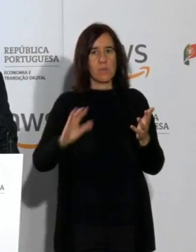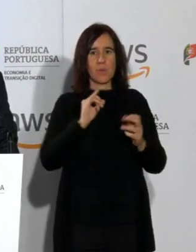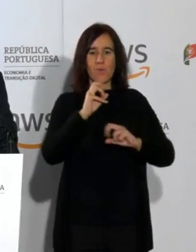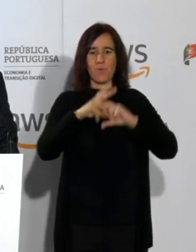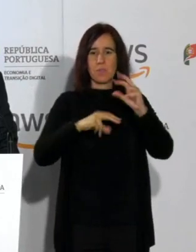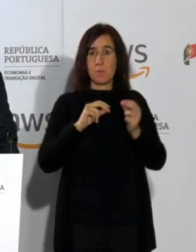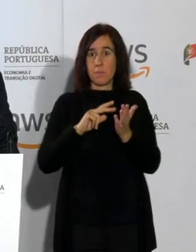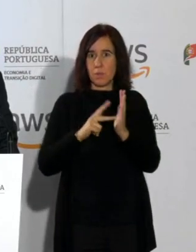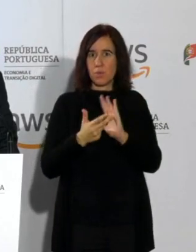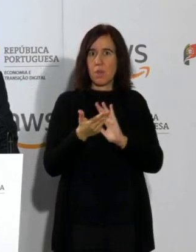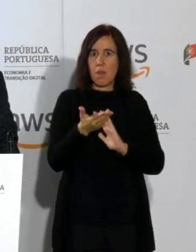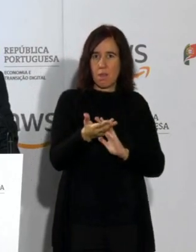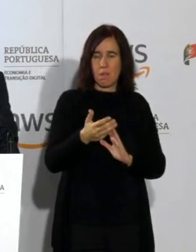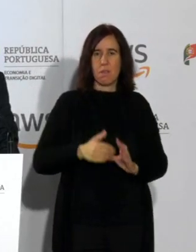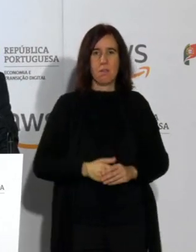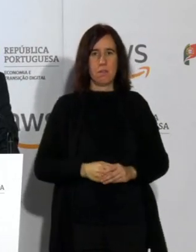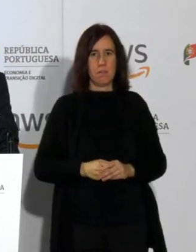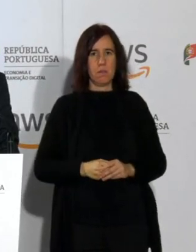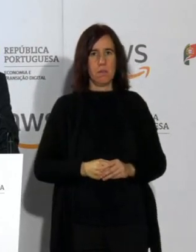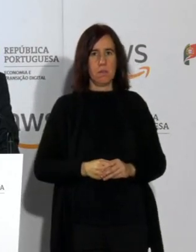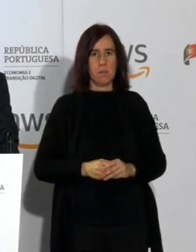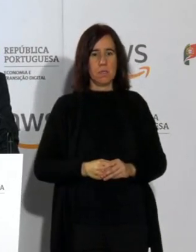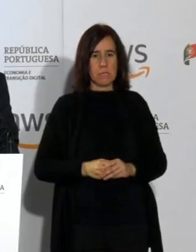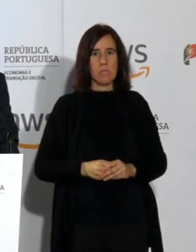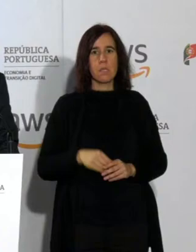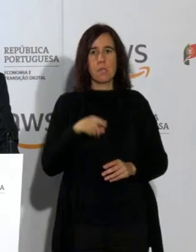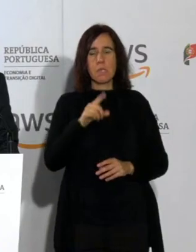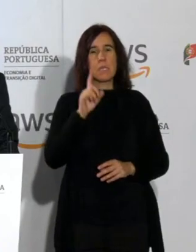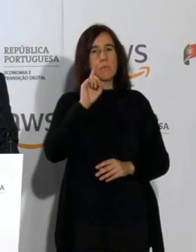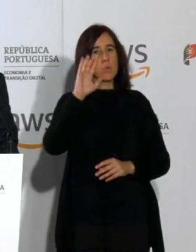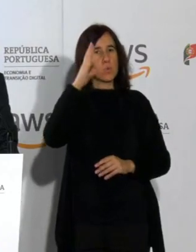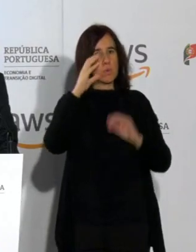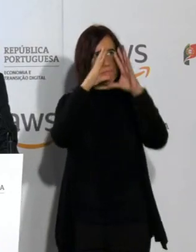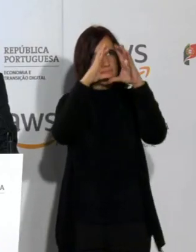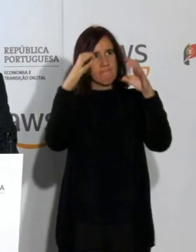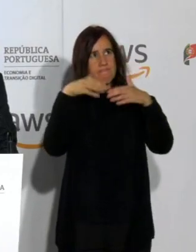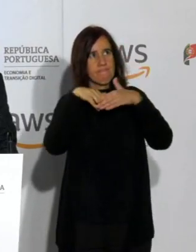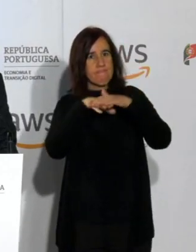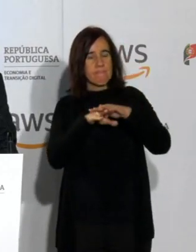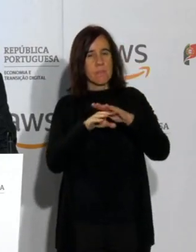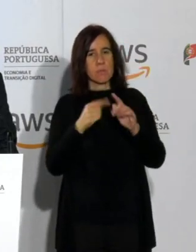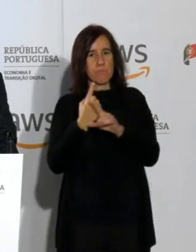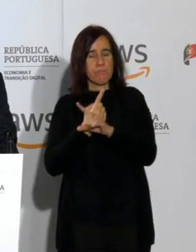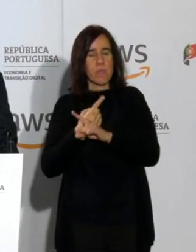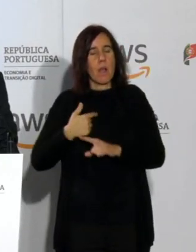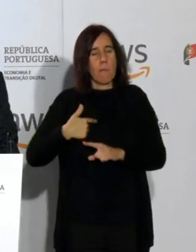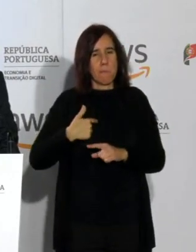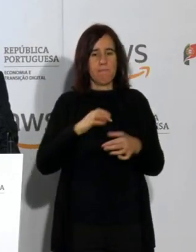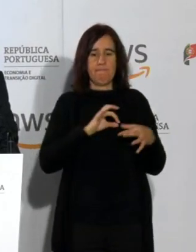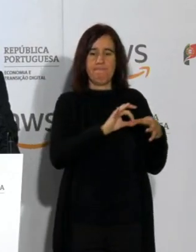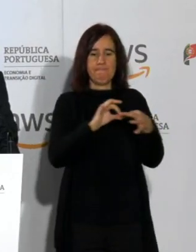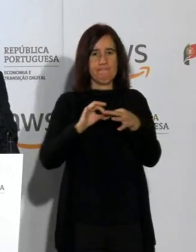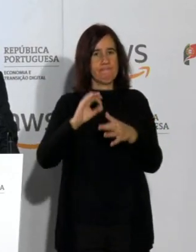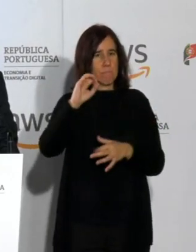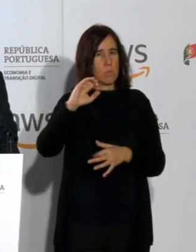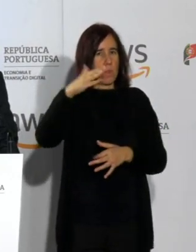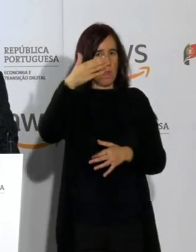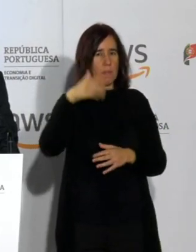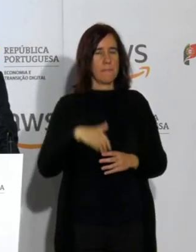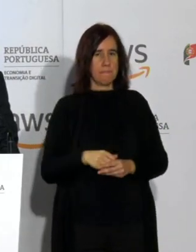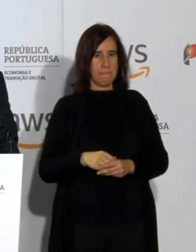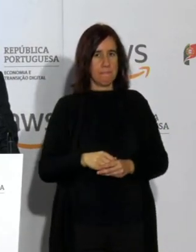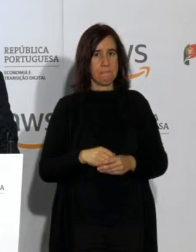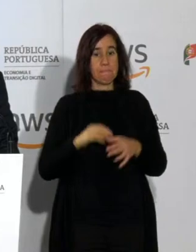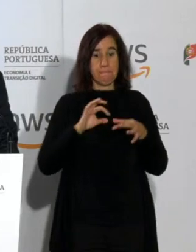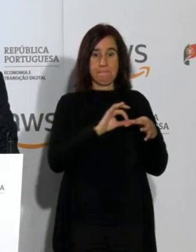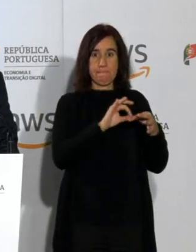e tecnologia. A importância da computação em nuvem é algo que sabemos ser uma prioridade partilhada. A computação em nuvem, para além